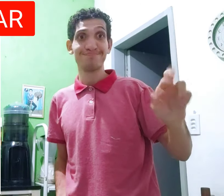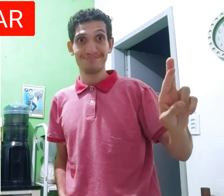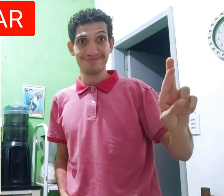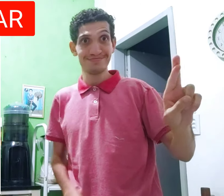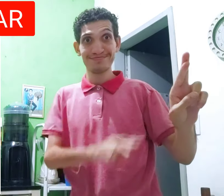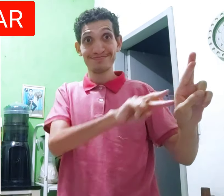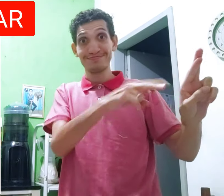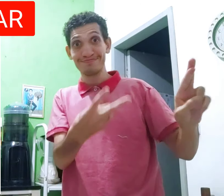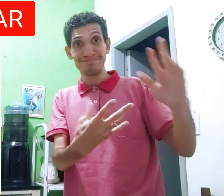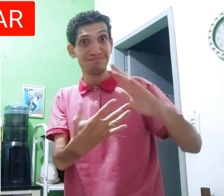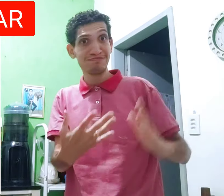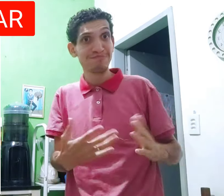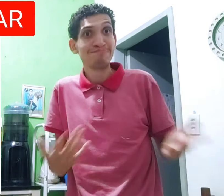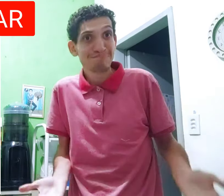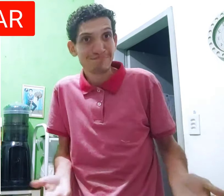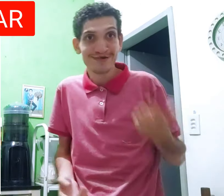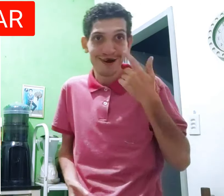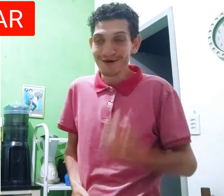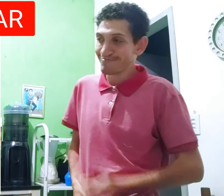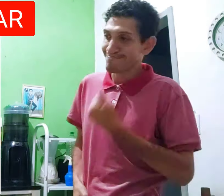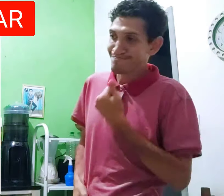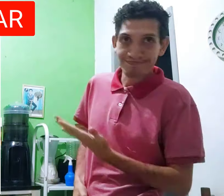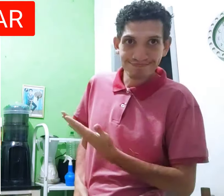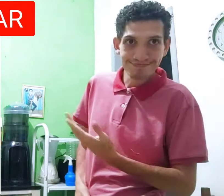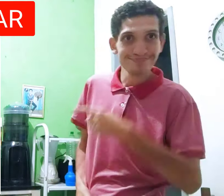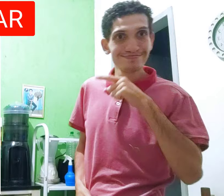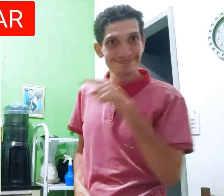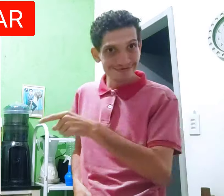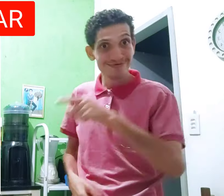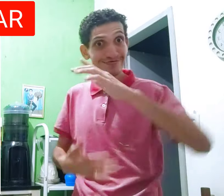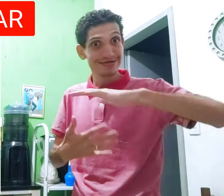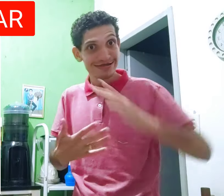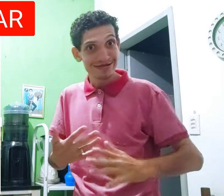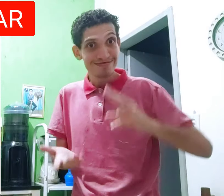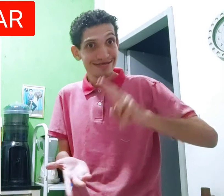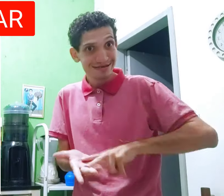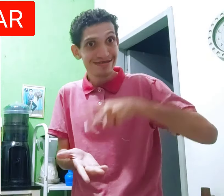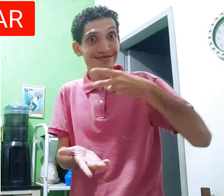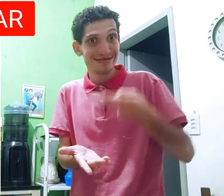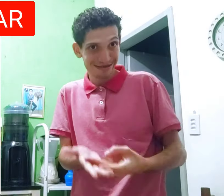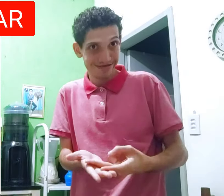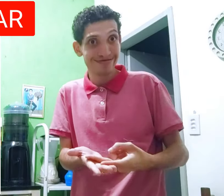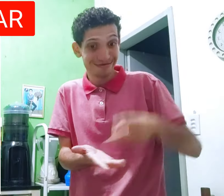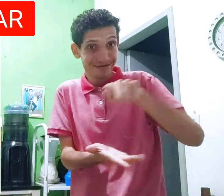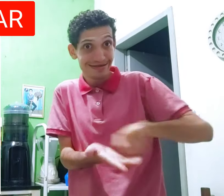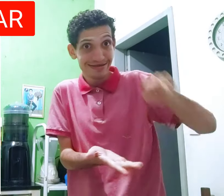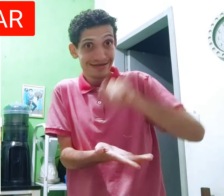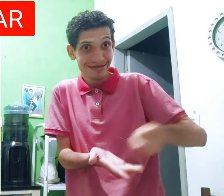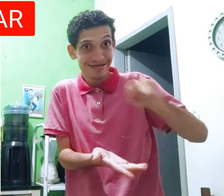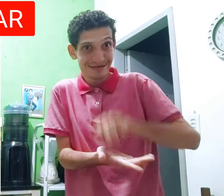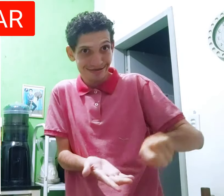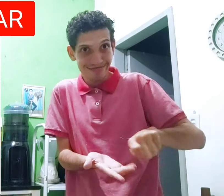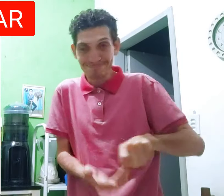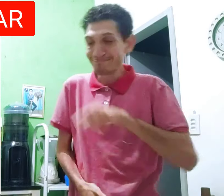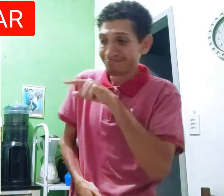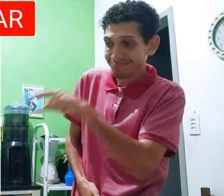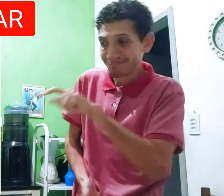relembrar. Traduz Libras como? Olha que lado. Isso daqui é Libras, tradução